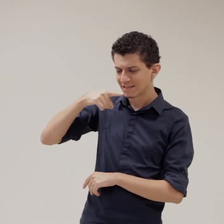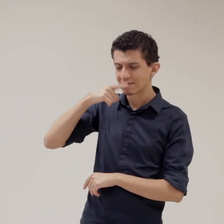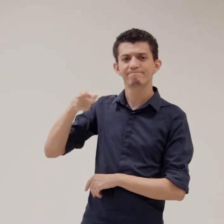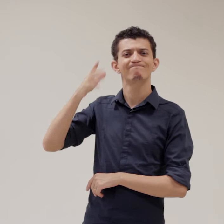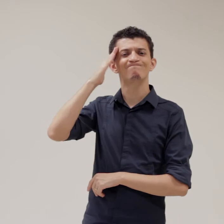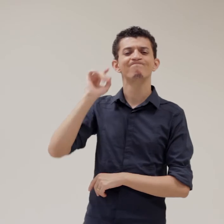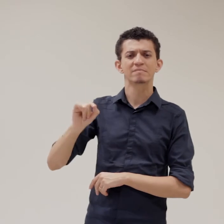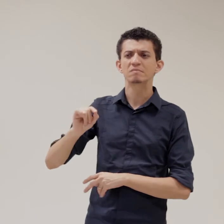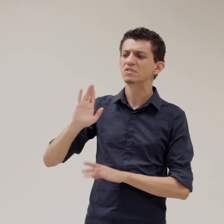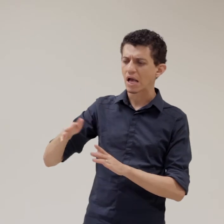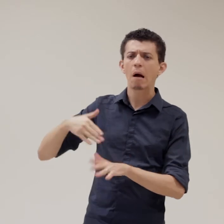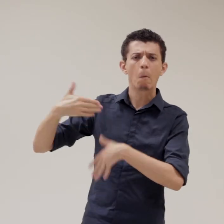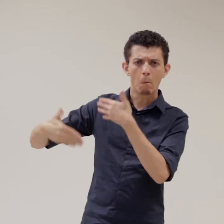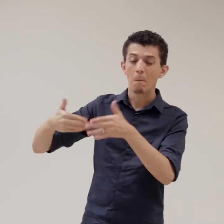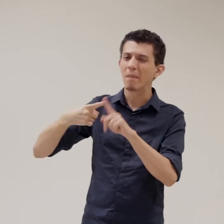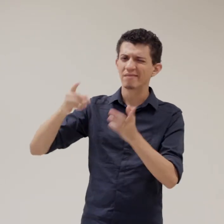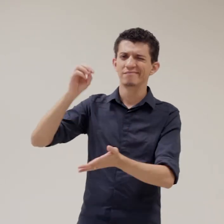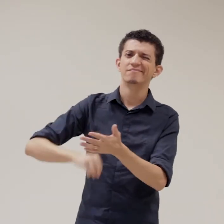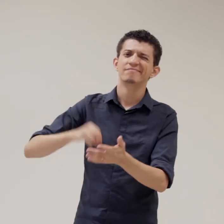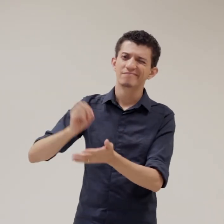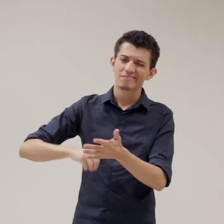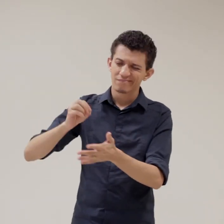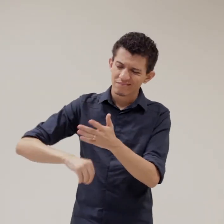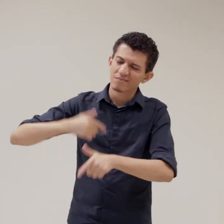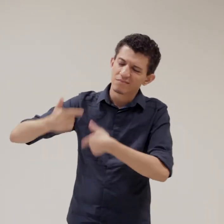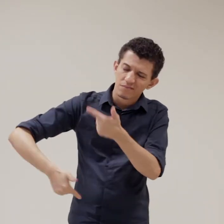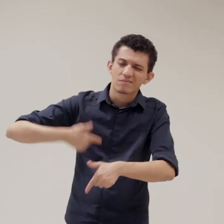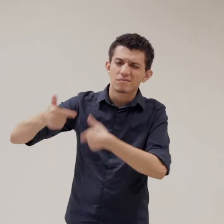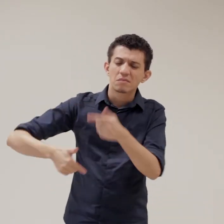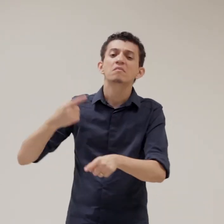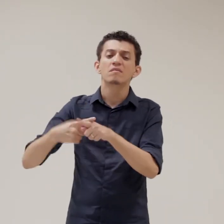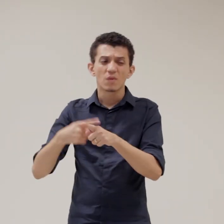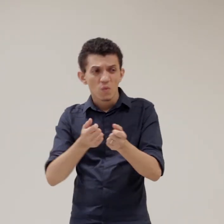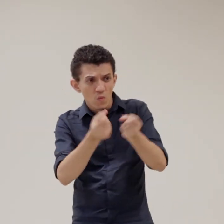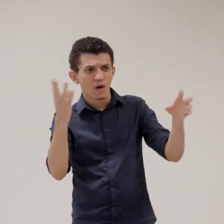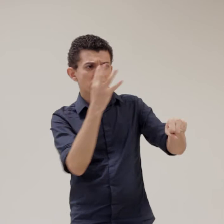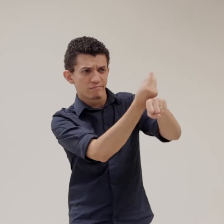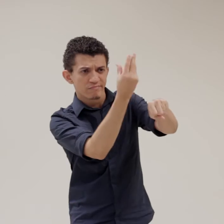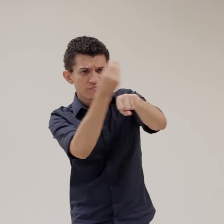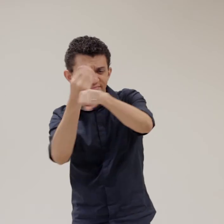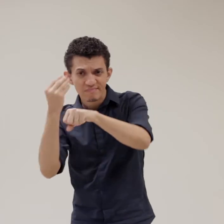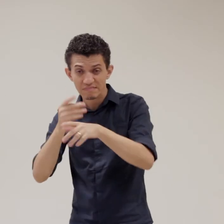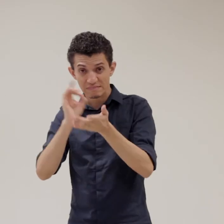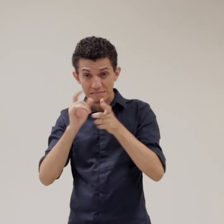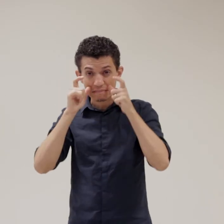envolvimento, interesse e amor por este grupo, lamenta. Por outro lado, destaca, boas iniciativas têm surgido